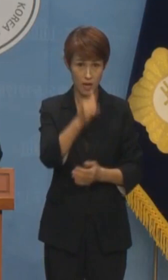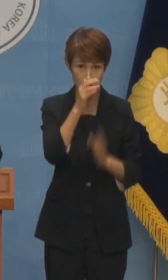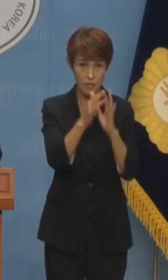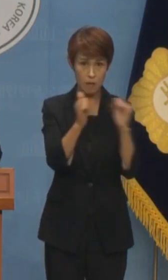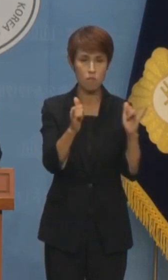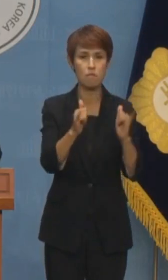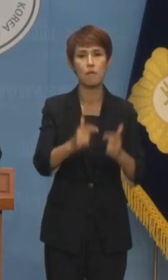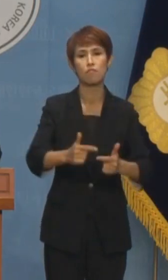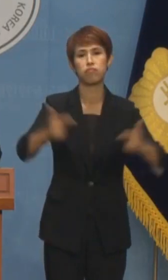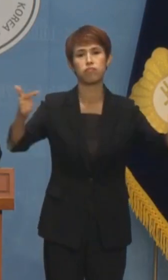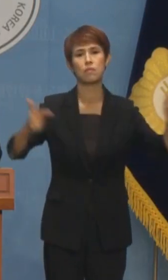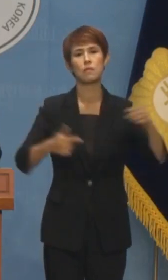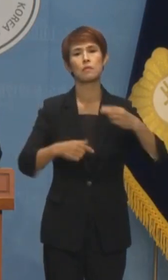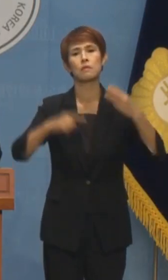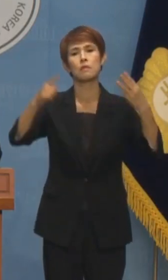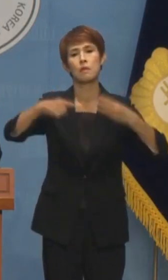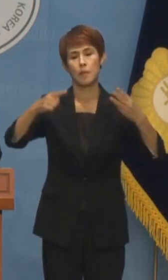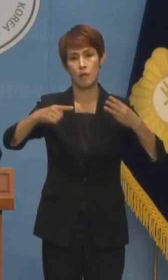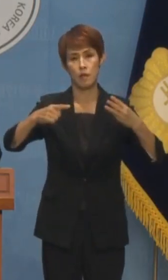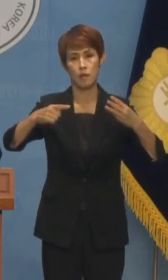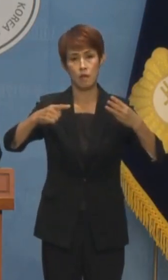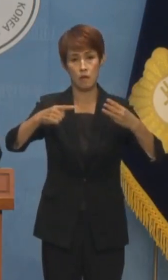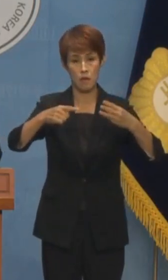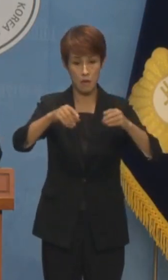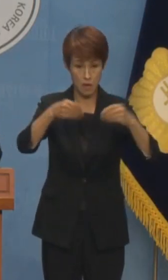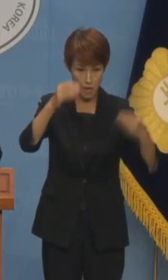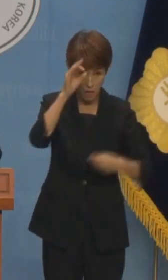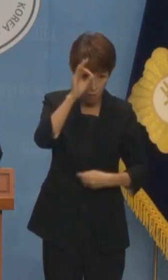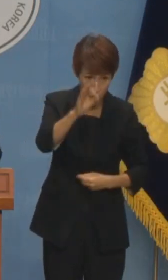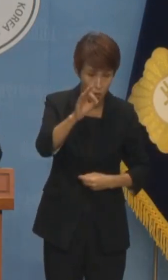3배 이상 급증했고 이들 중 상당수는